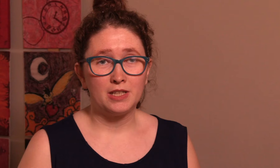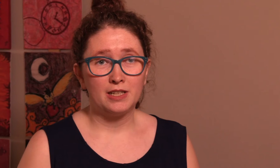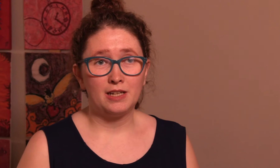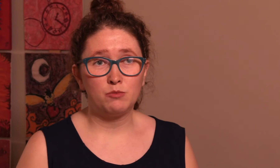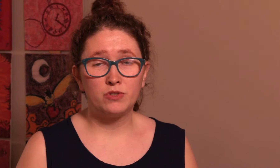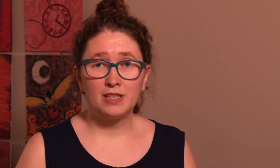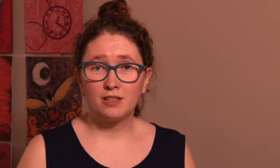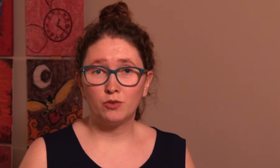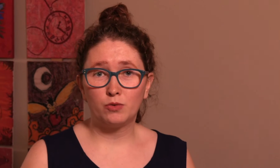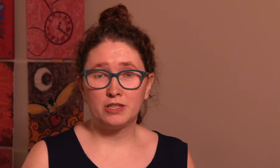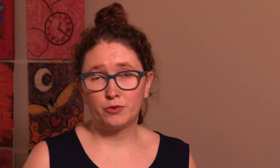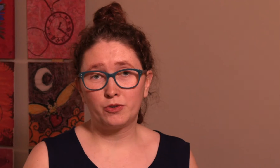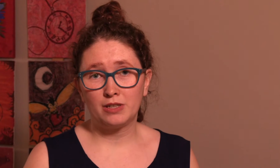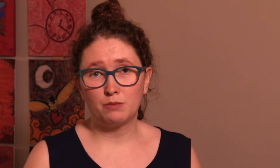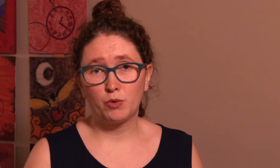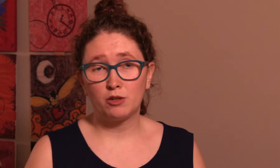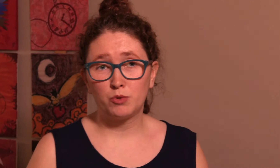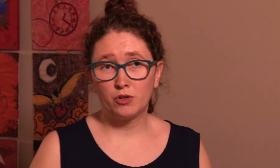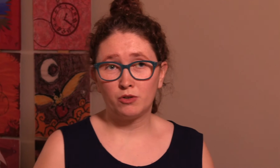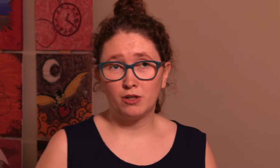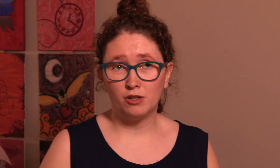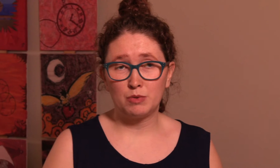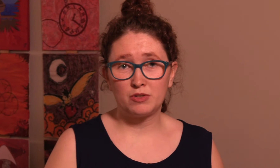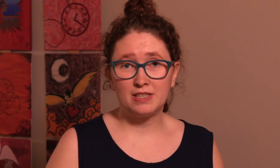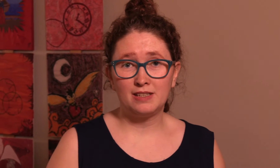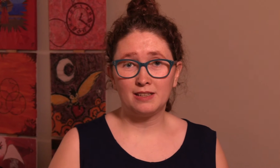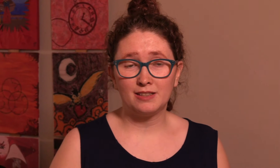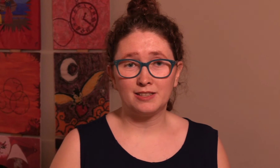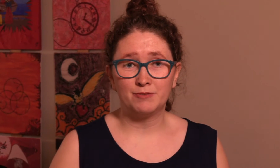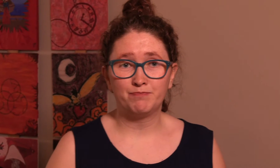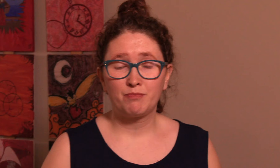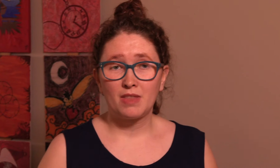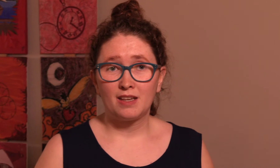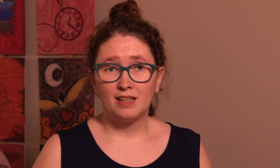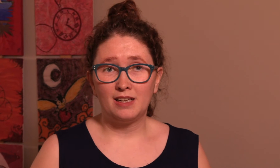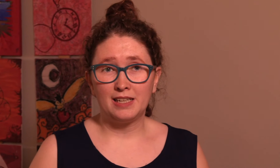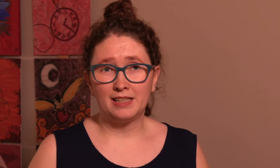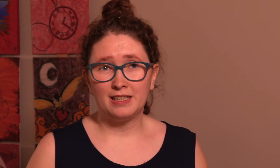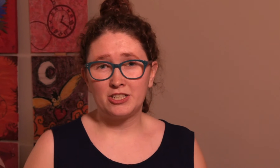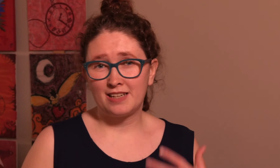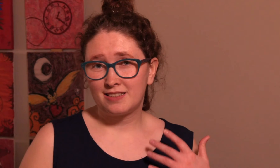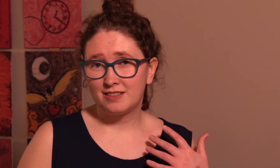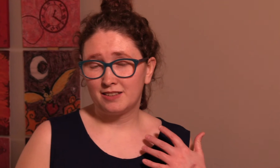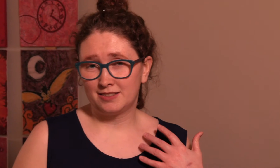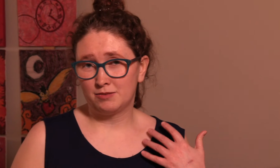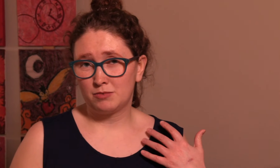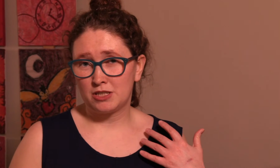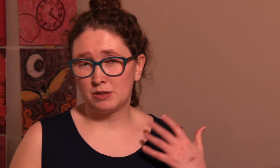la musique de tous les jours, les bruits ambiants, mais aussi les gestes. J